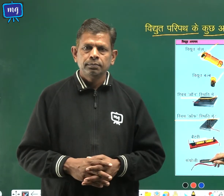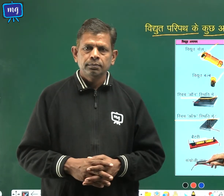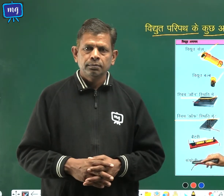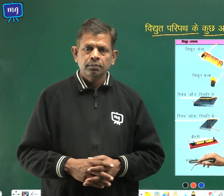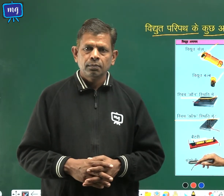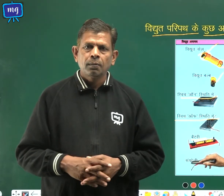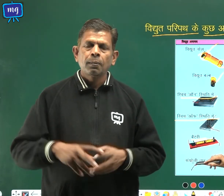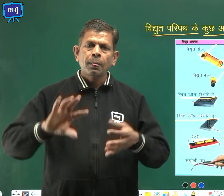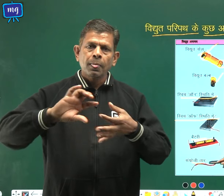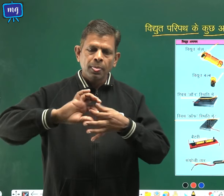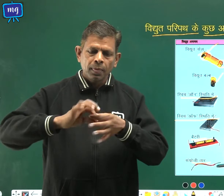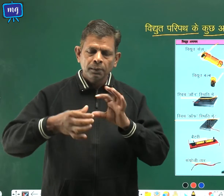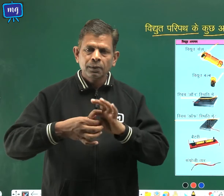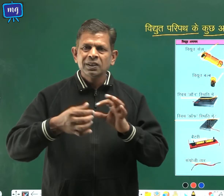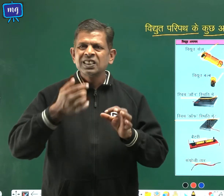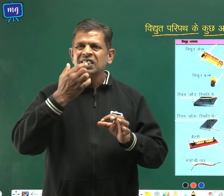संयोजी तार,